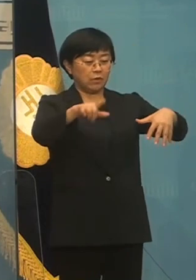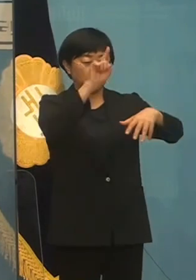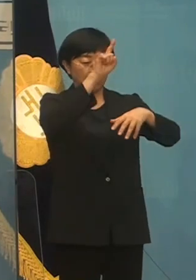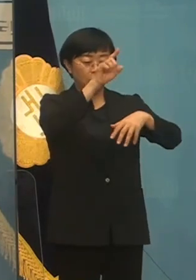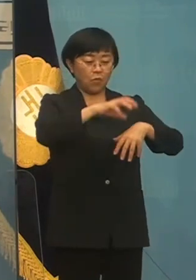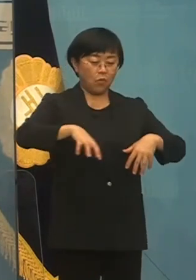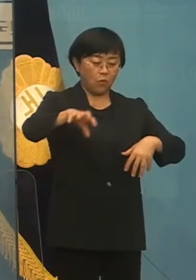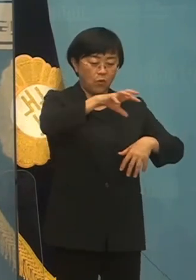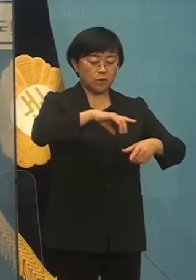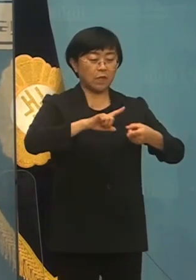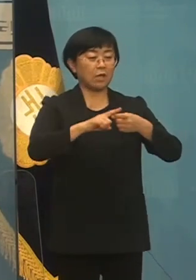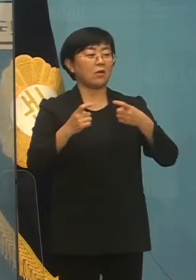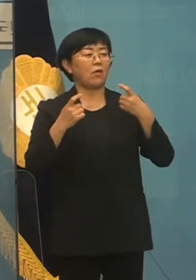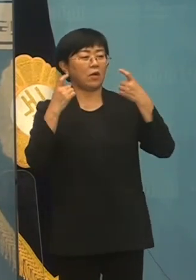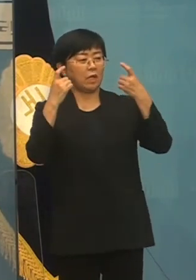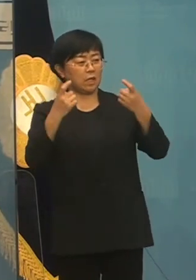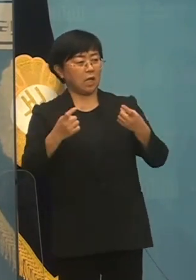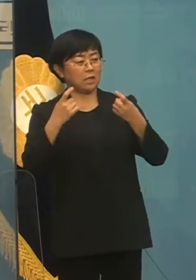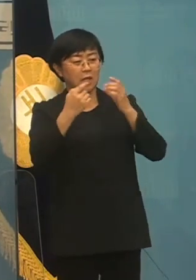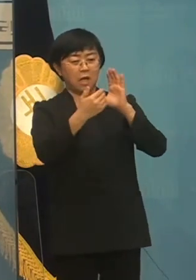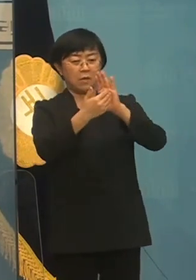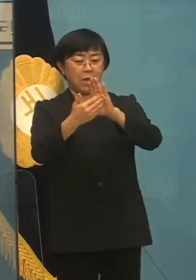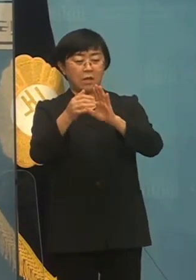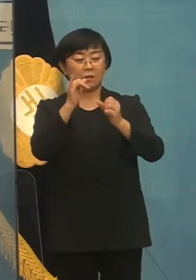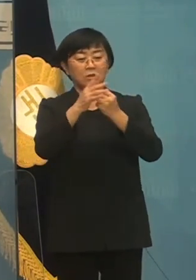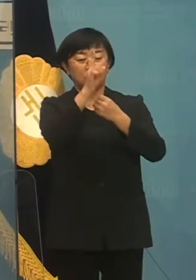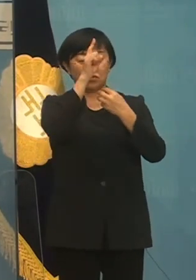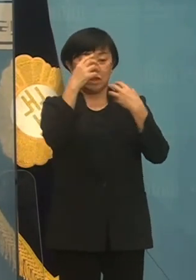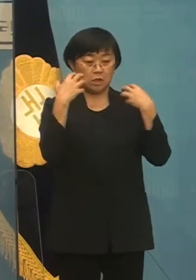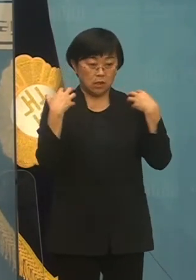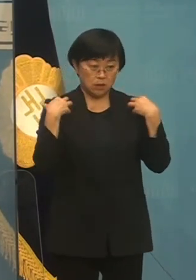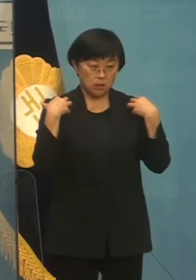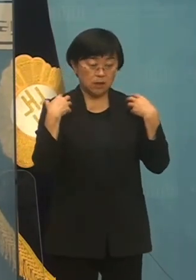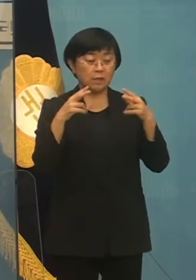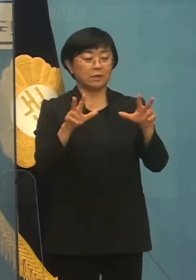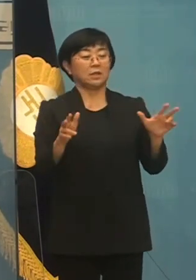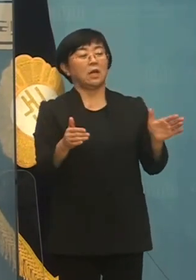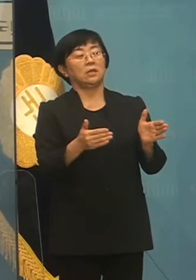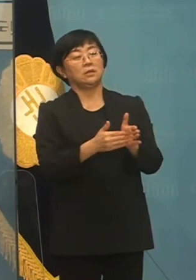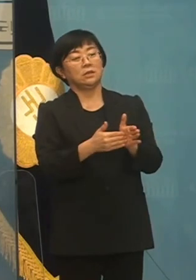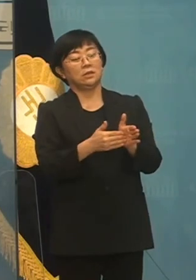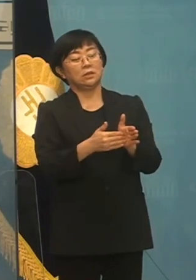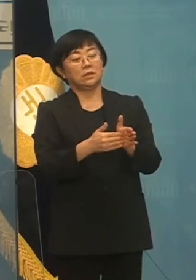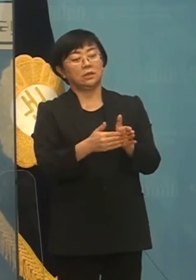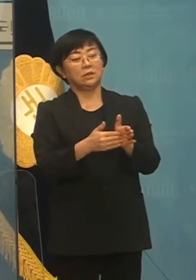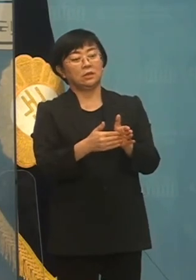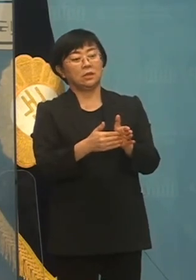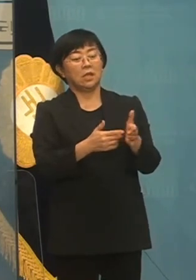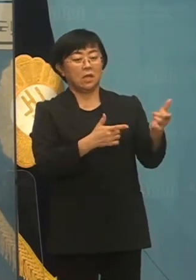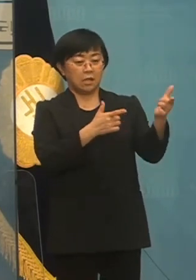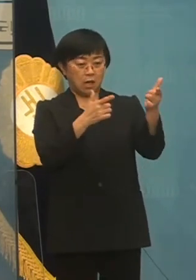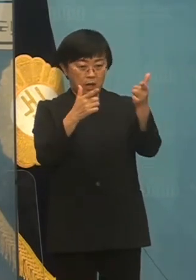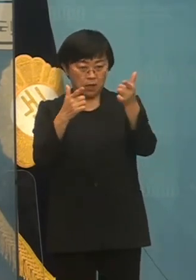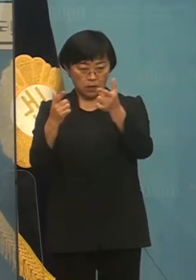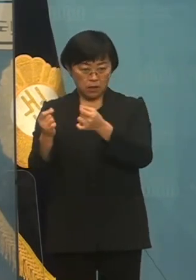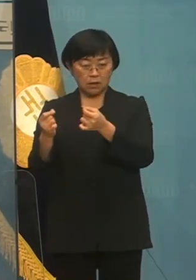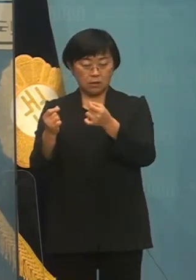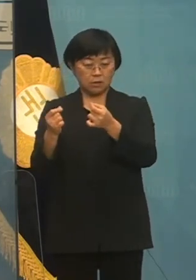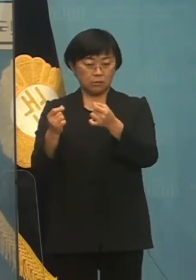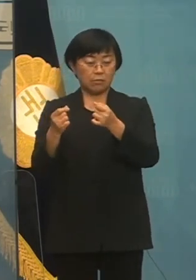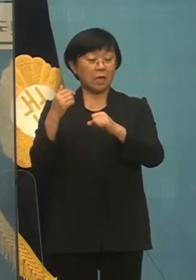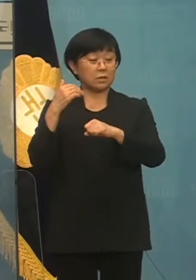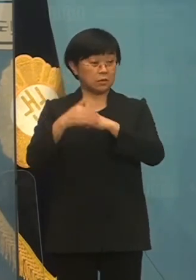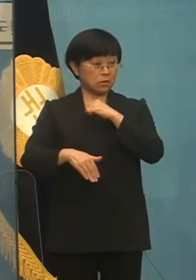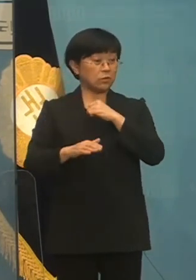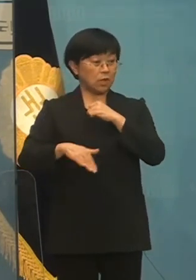다 여행에 대해서 태클을 해놓고 정부에서는 여태까지 일관된 기조로